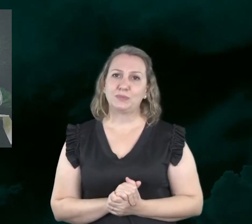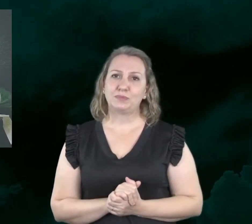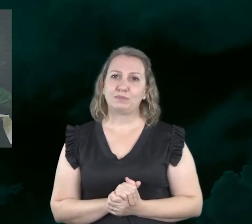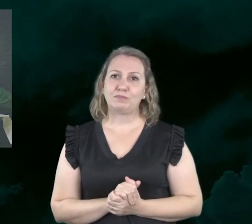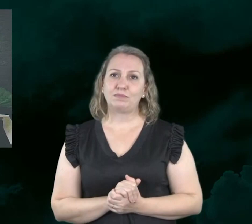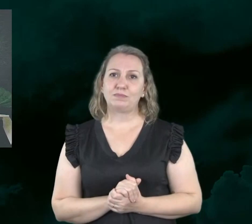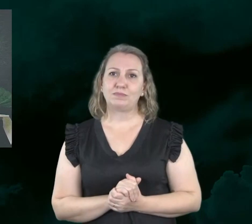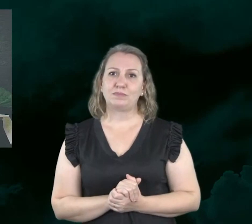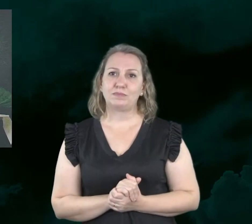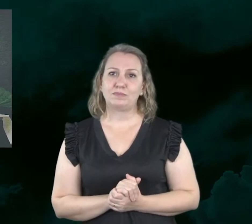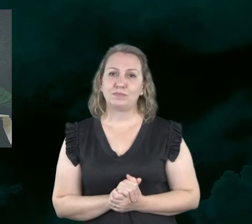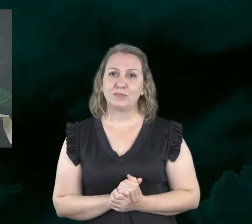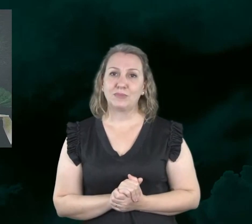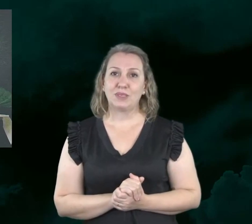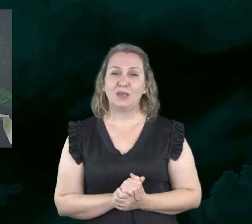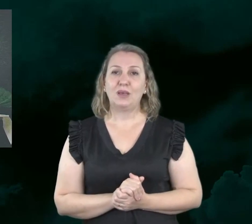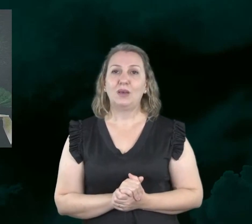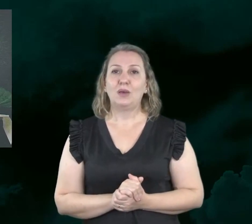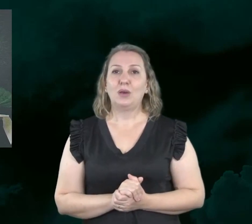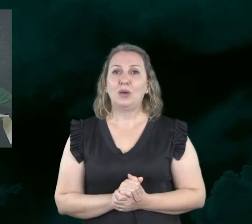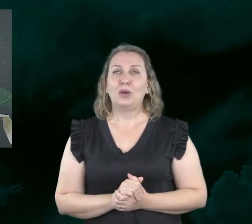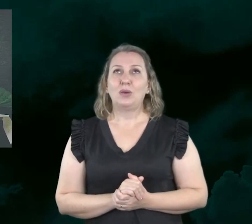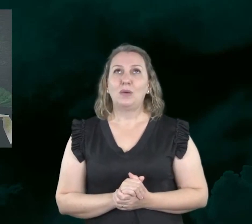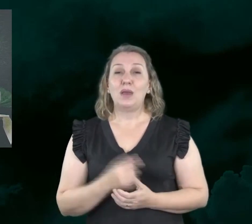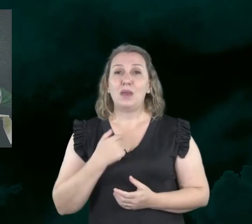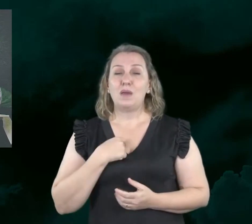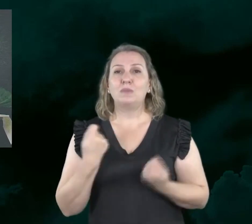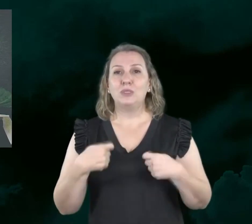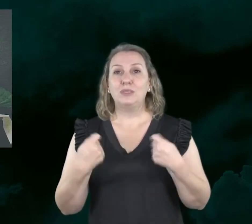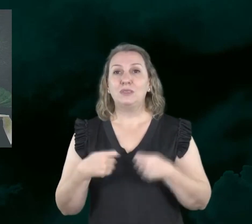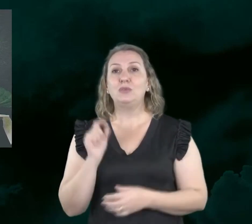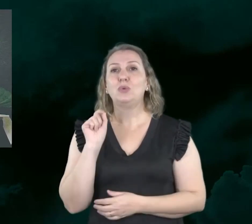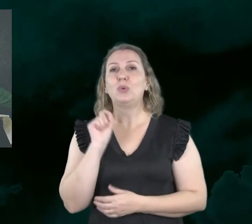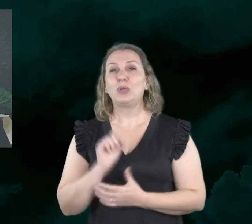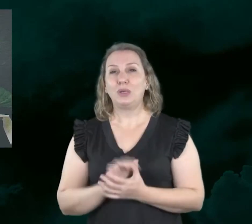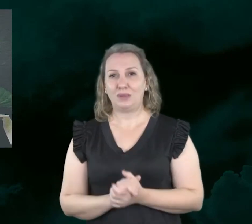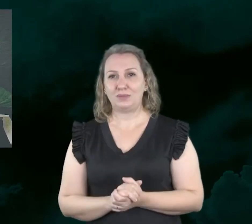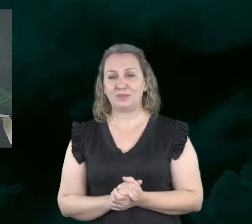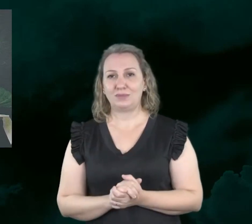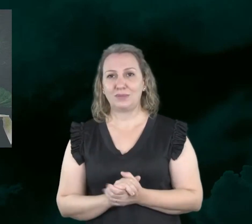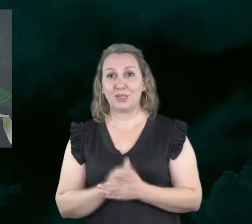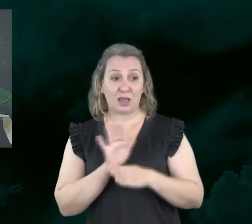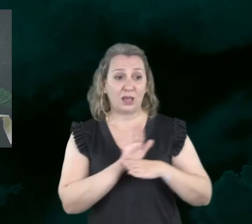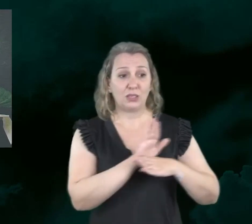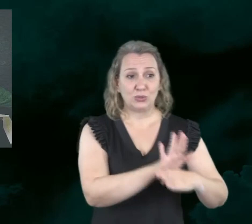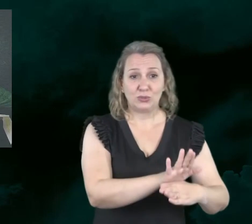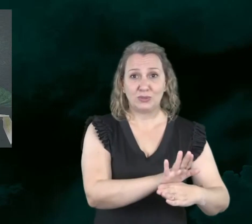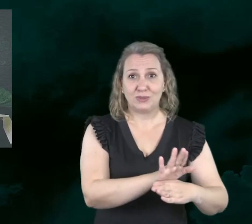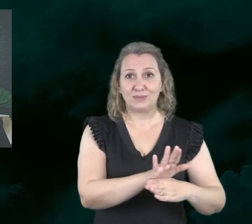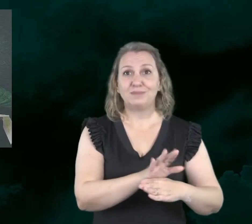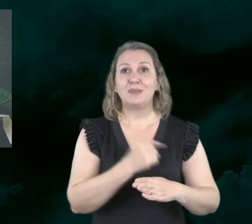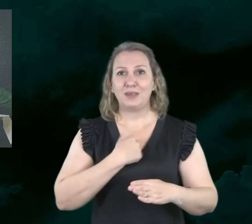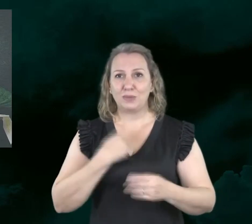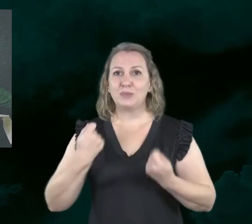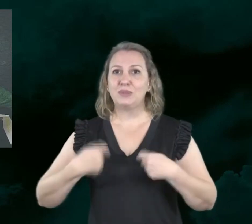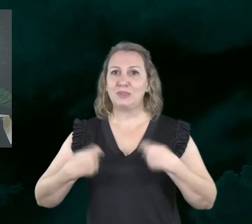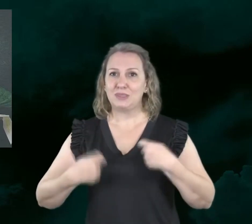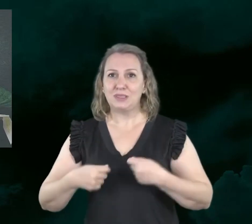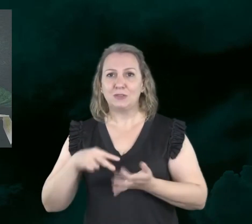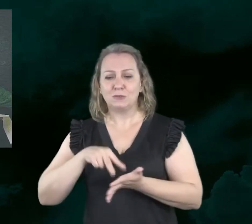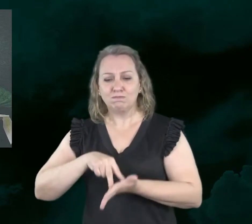exige perseverança. E essa palavra perseverança, irmãos, em grego